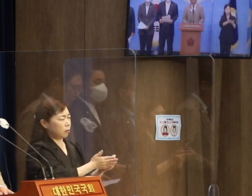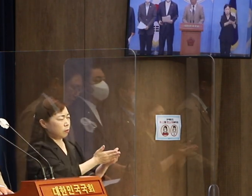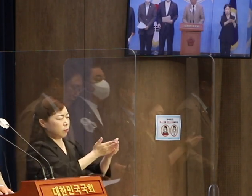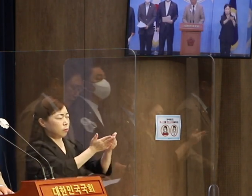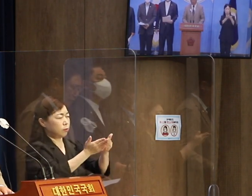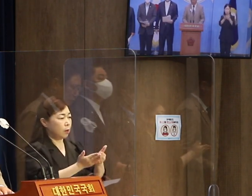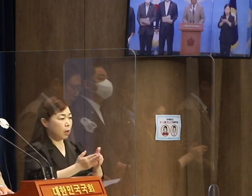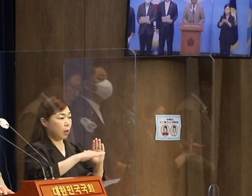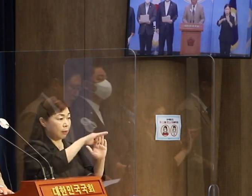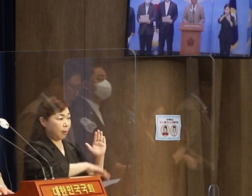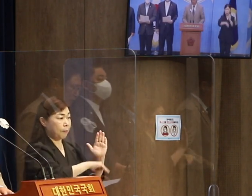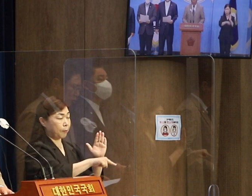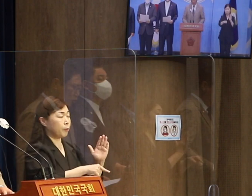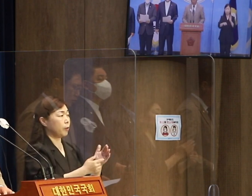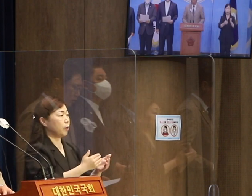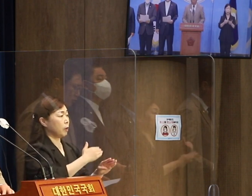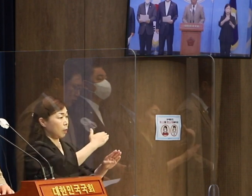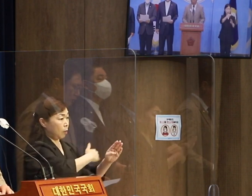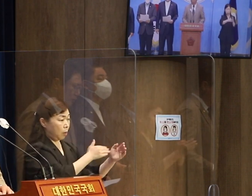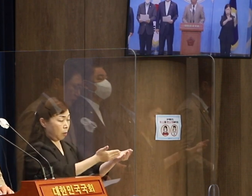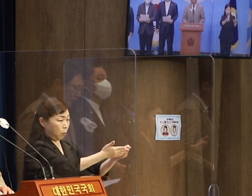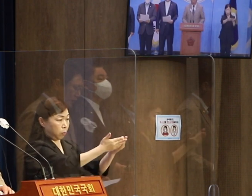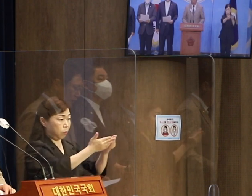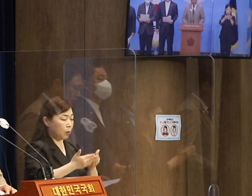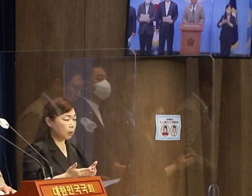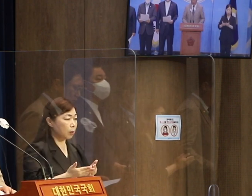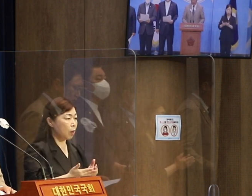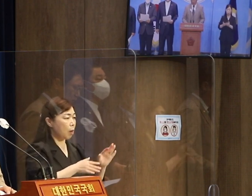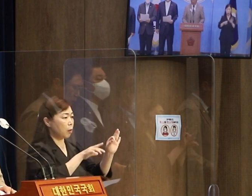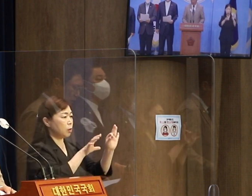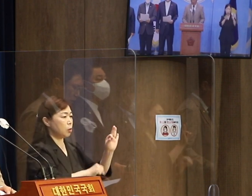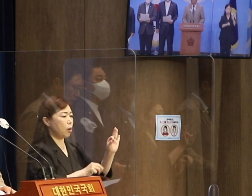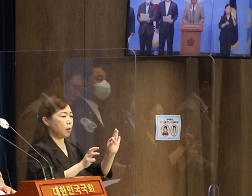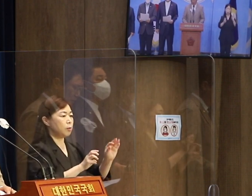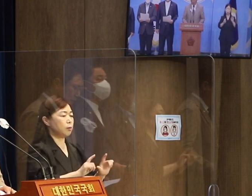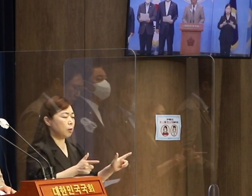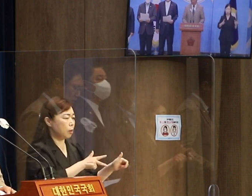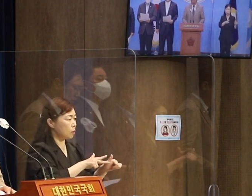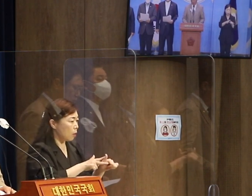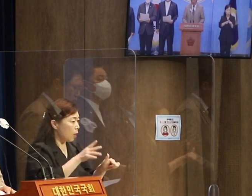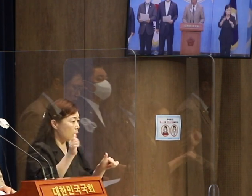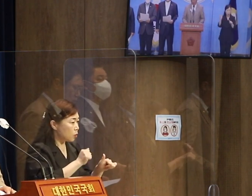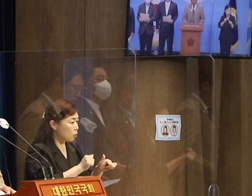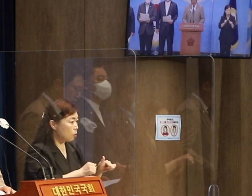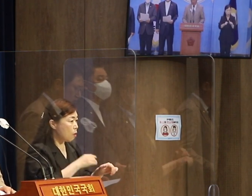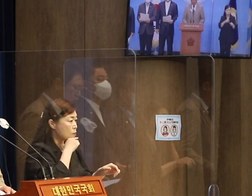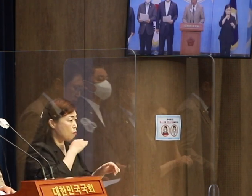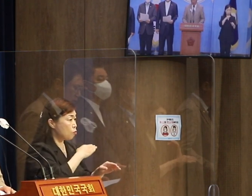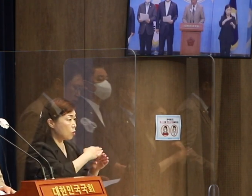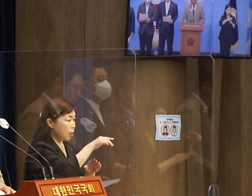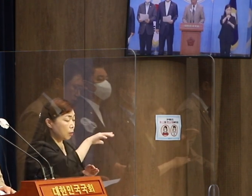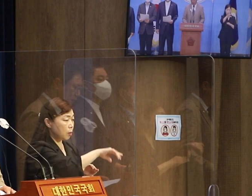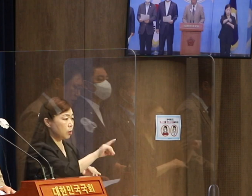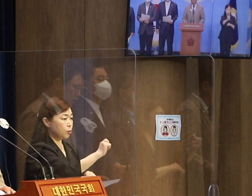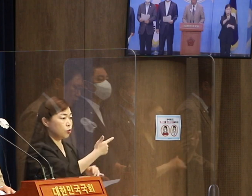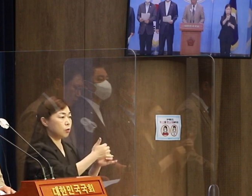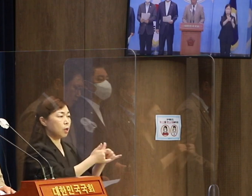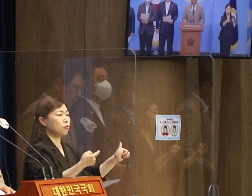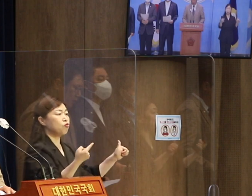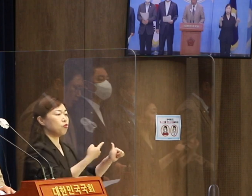남하했습니다. 10월 30일 우리 정부는 다양한 정보망을 통해 북한에서 16명을